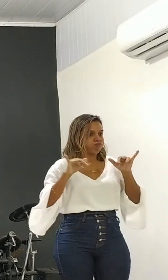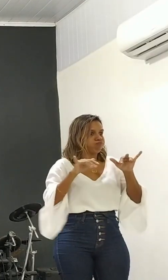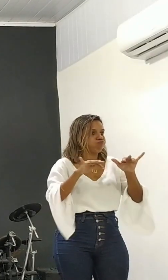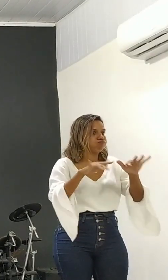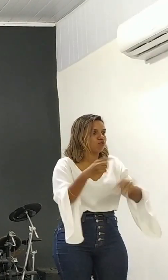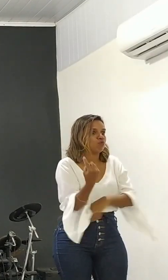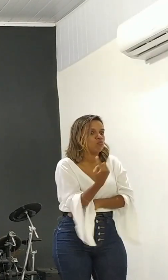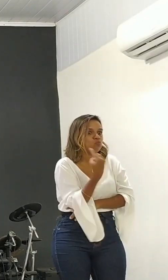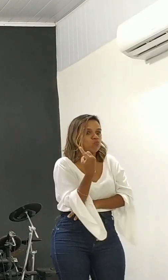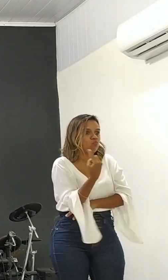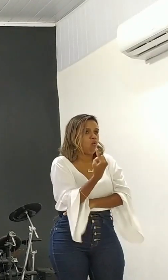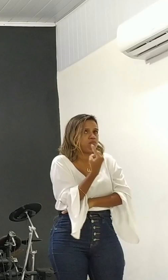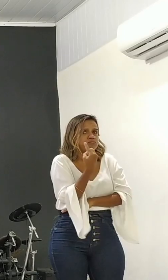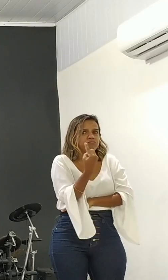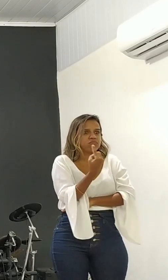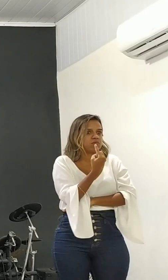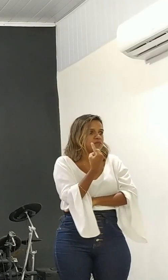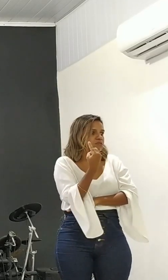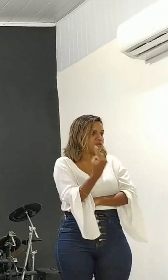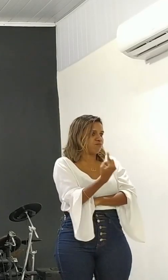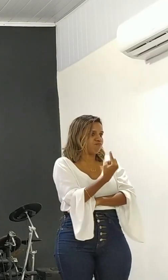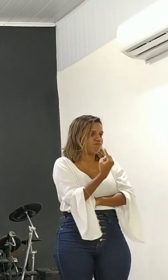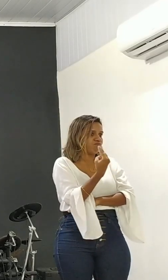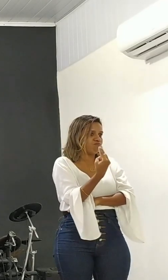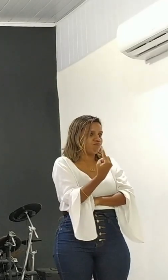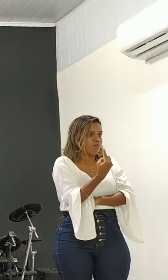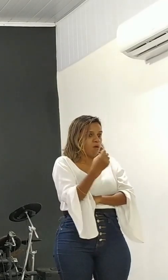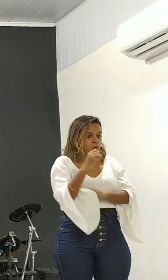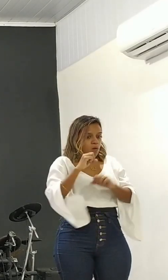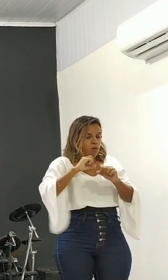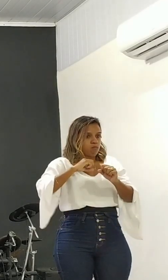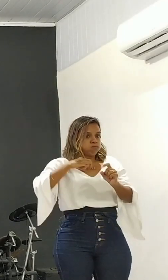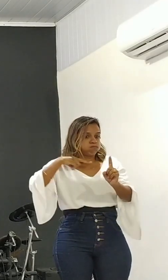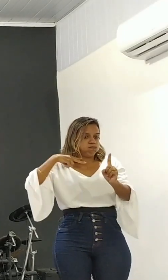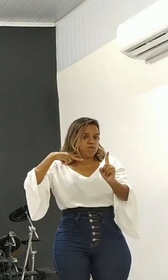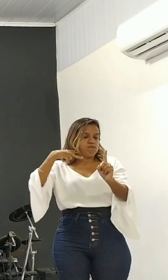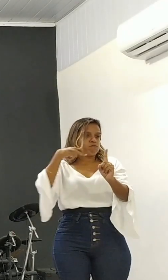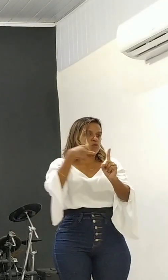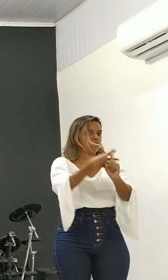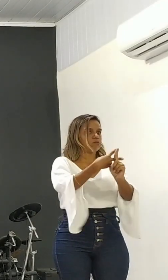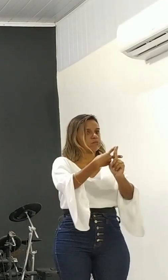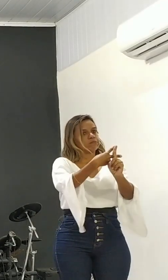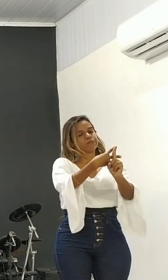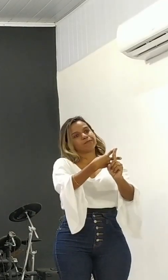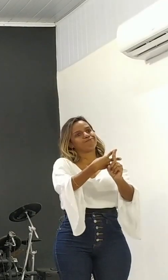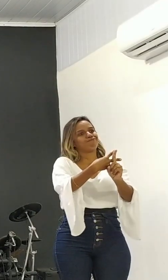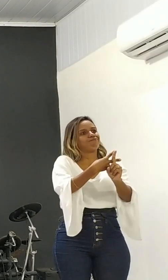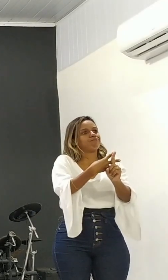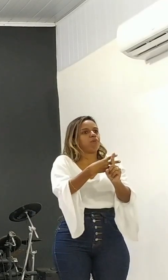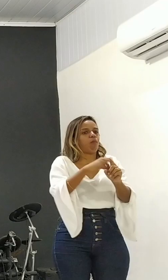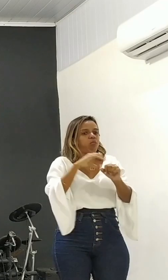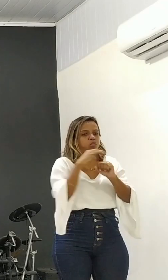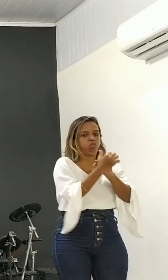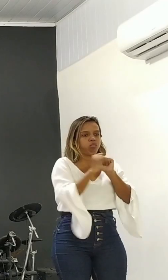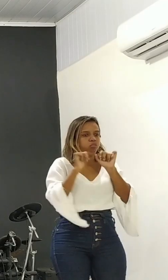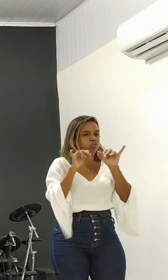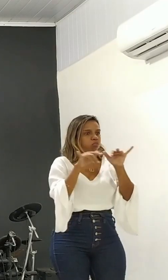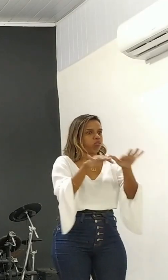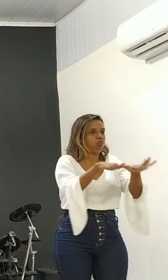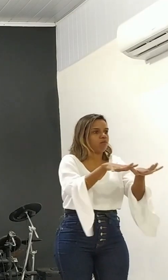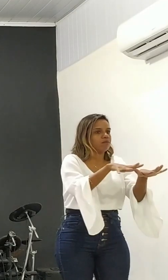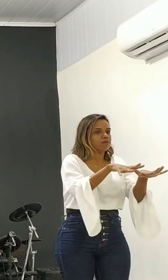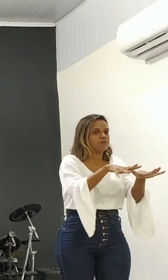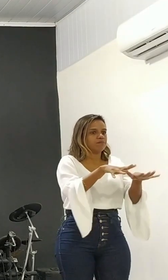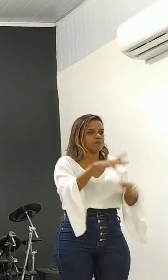epidemia de solidão. É algo que está se multiplicando. É algo que está passando de um para o outro. E eu vou